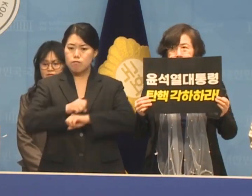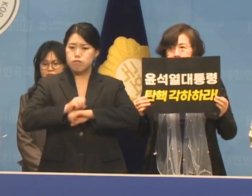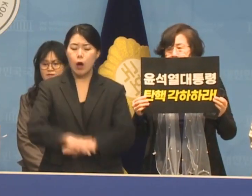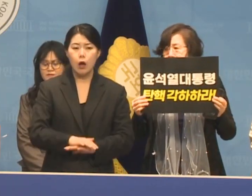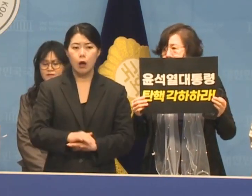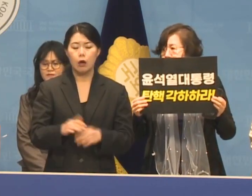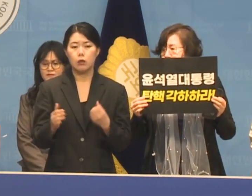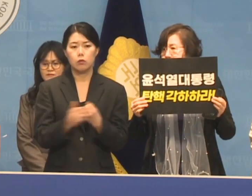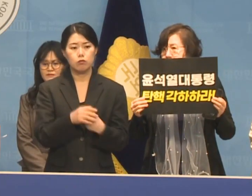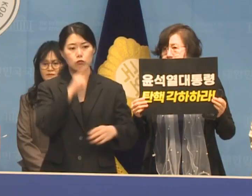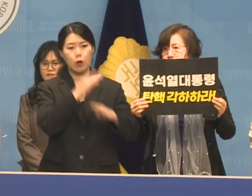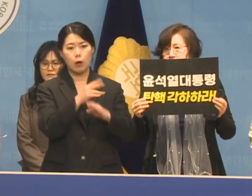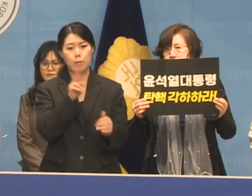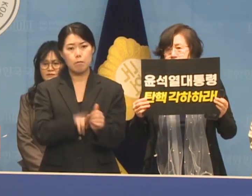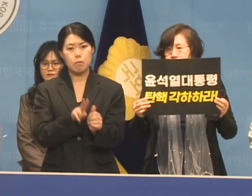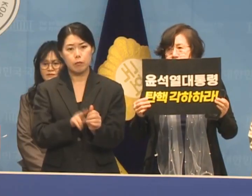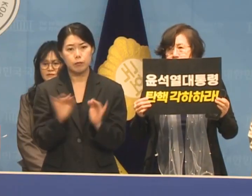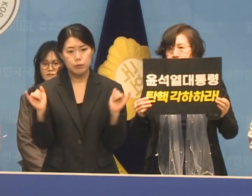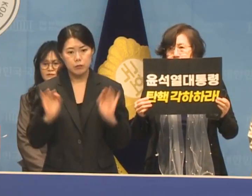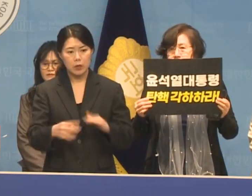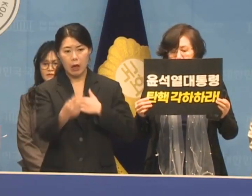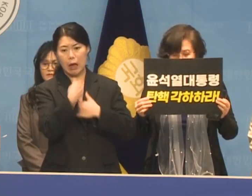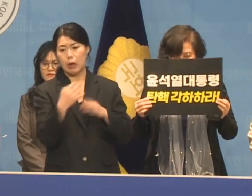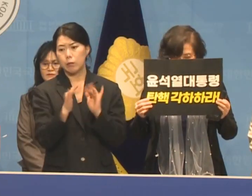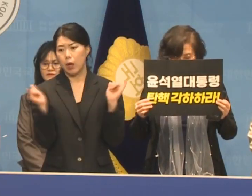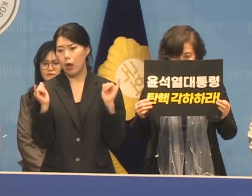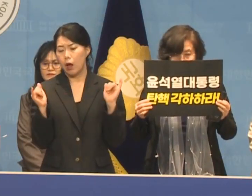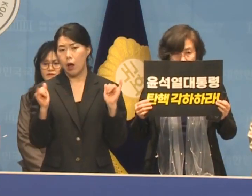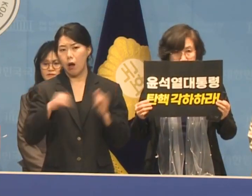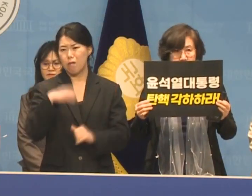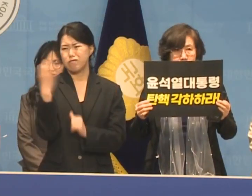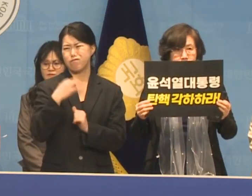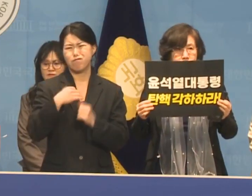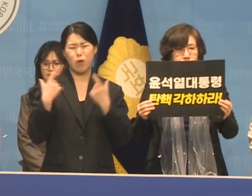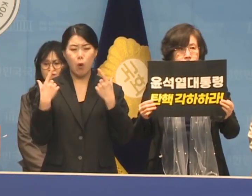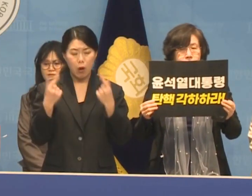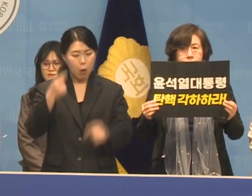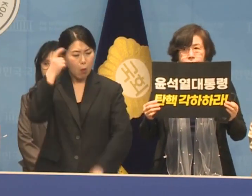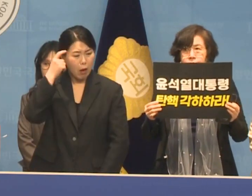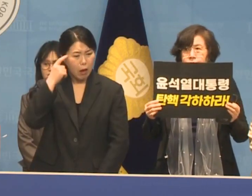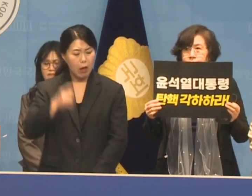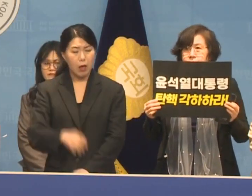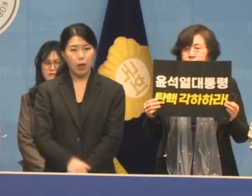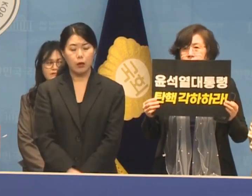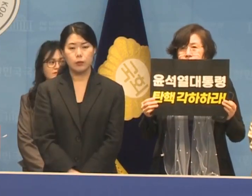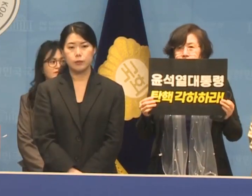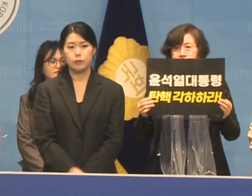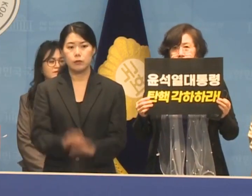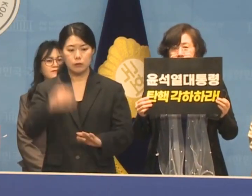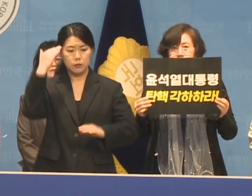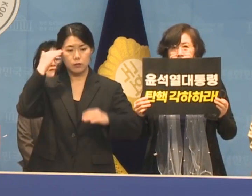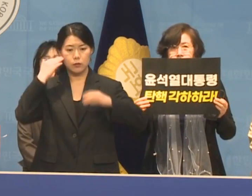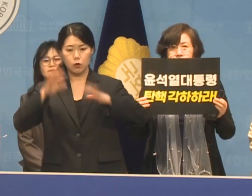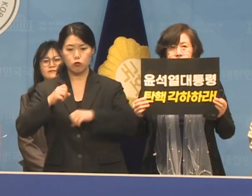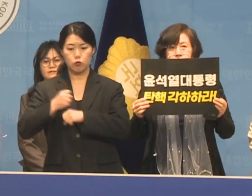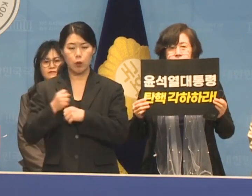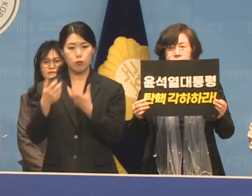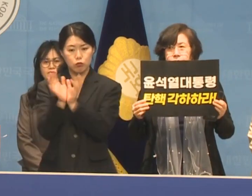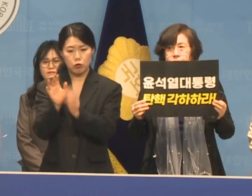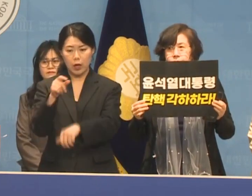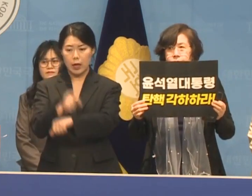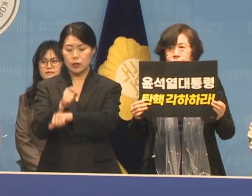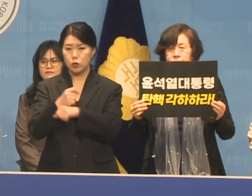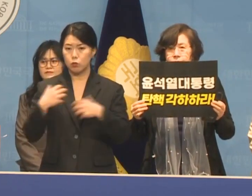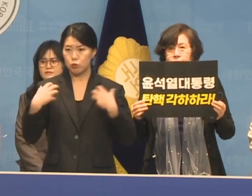북한의 간첩들이 노골적으로 탈북민을 협박하는 지경에 이르고 있을까요? 대한민국 국방부,